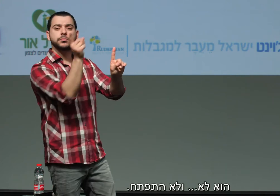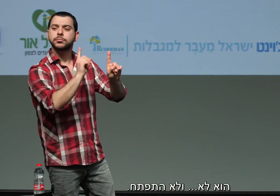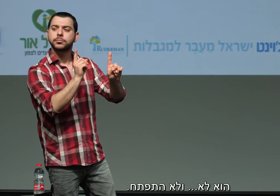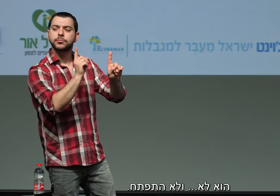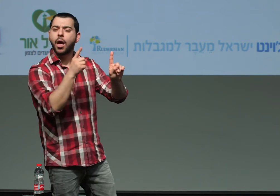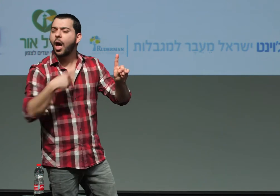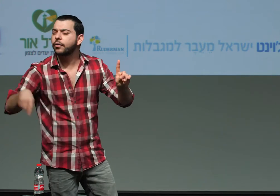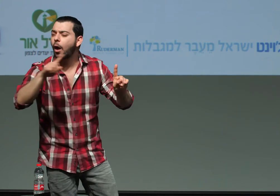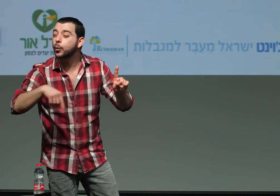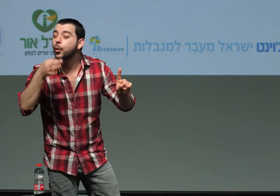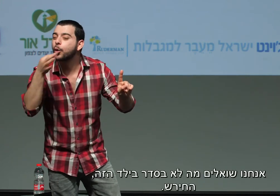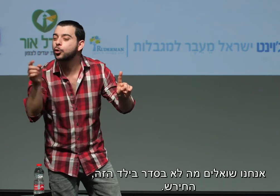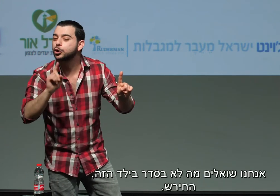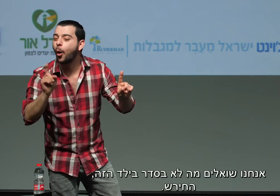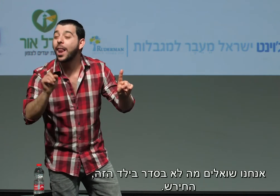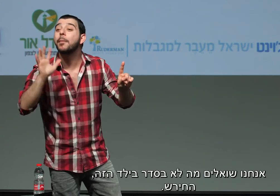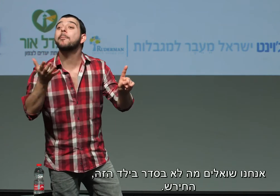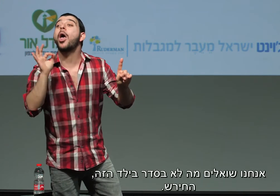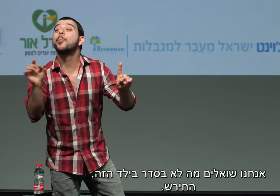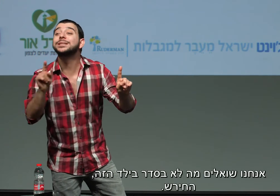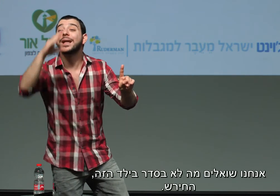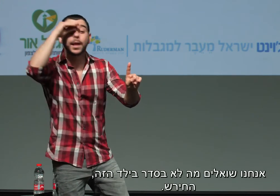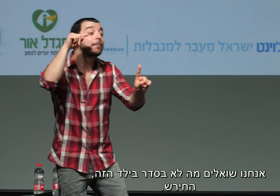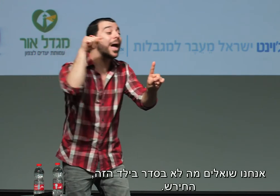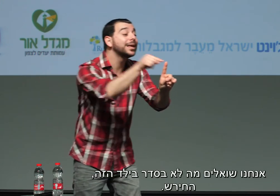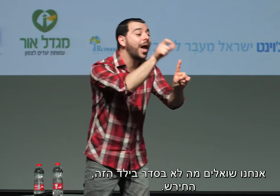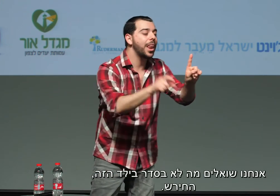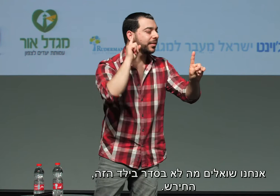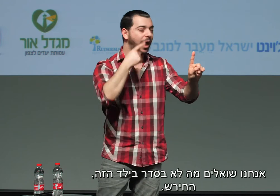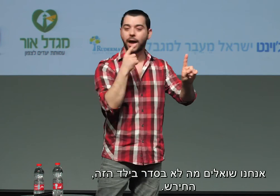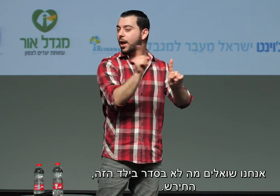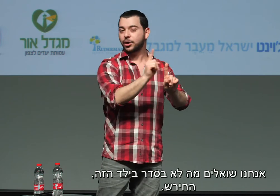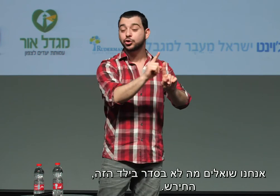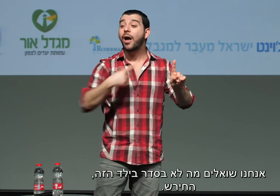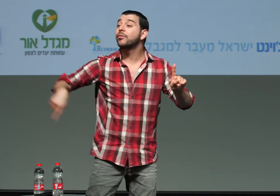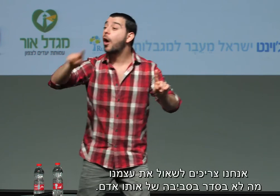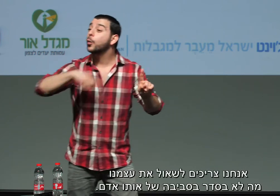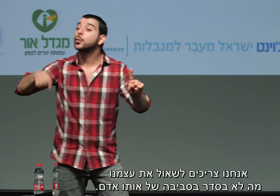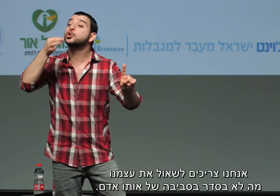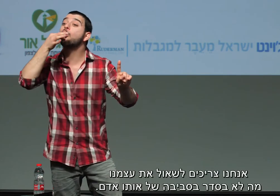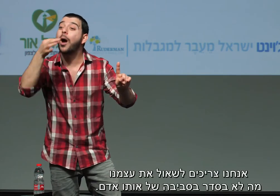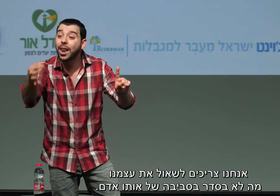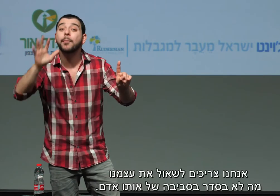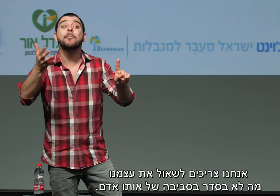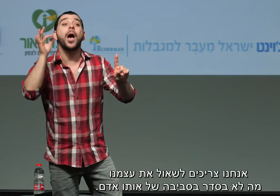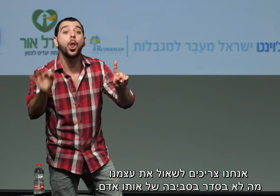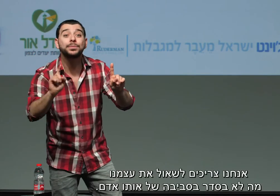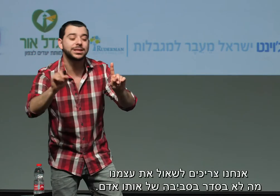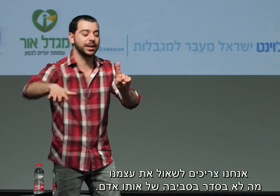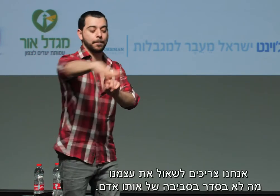התפתח. אנחנו שואלים מה לא בסדר בילד הזה, החירש. אנחנו צריכים לשאול את עצמנו